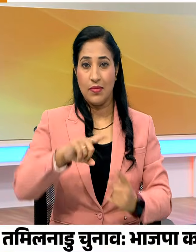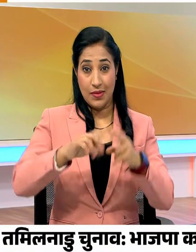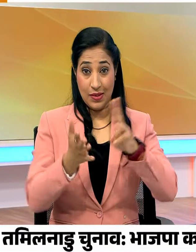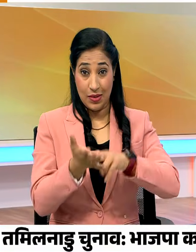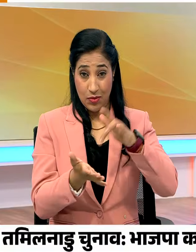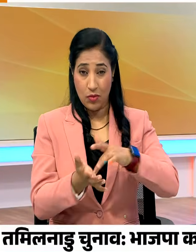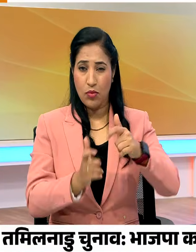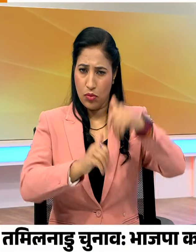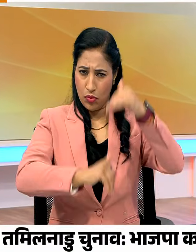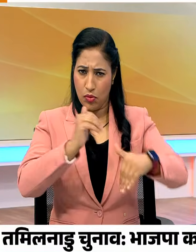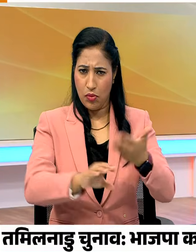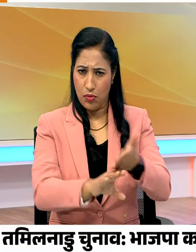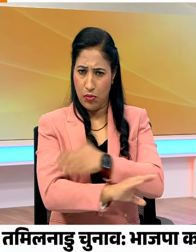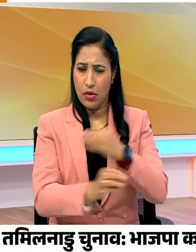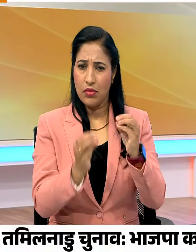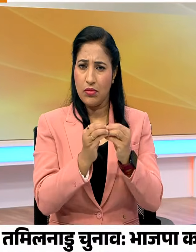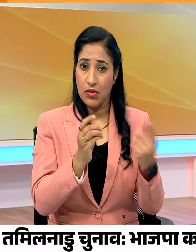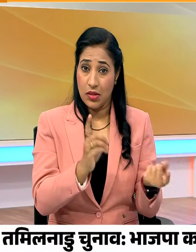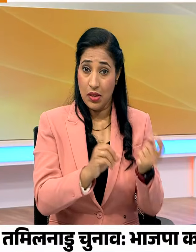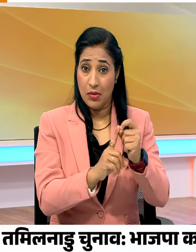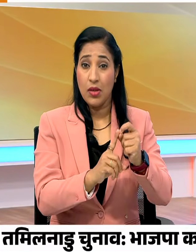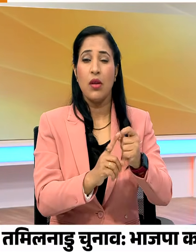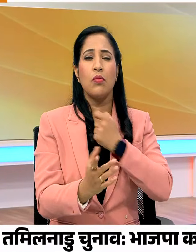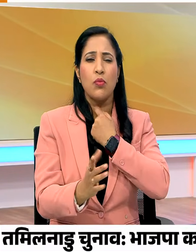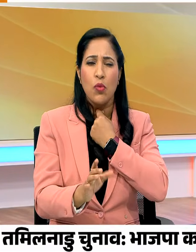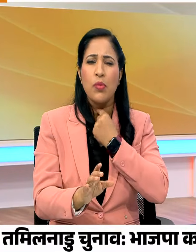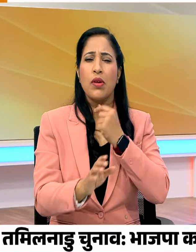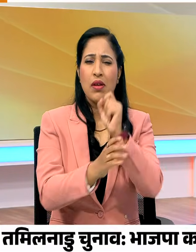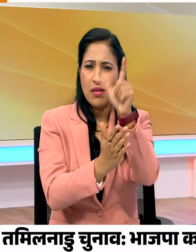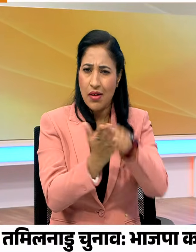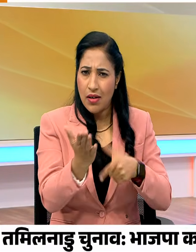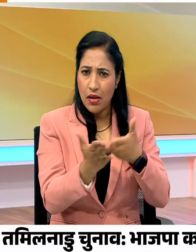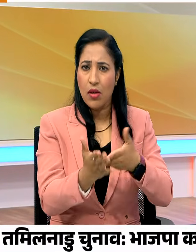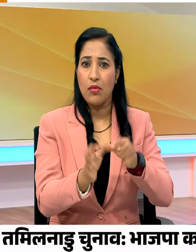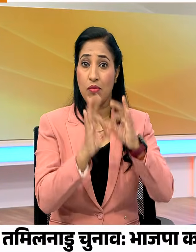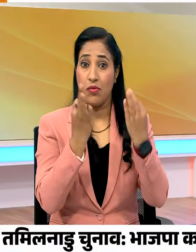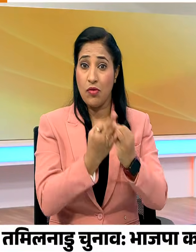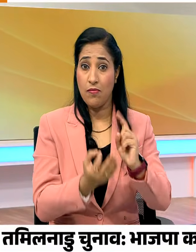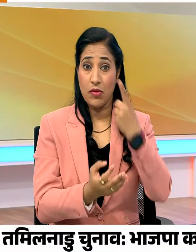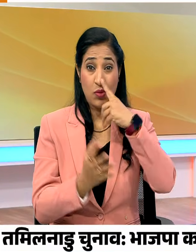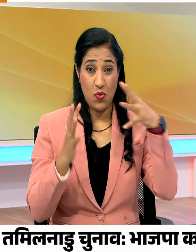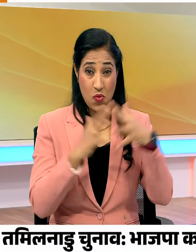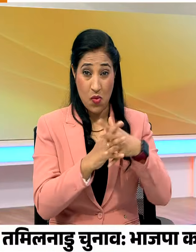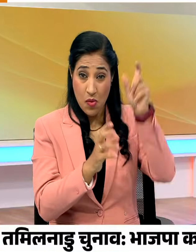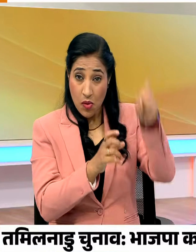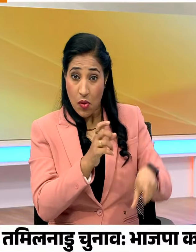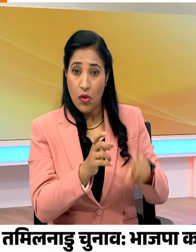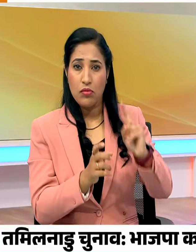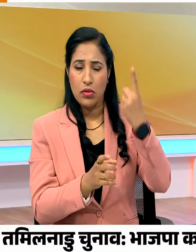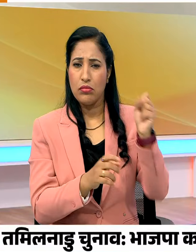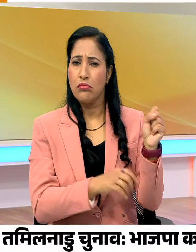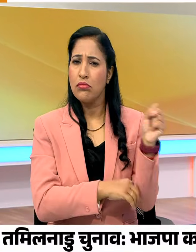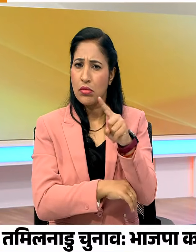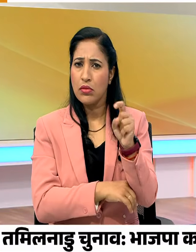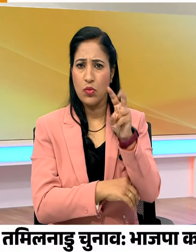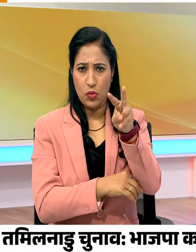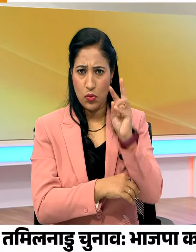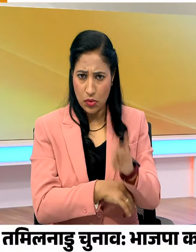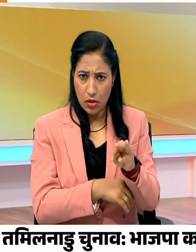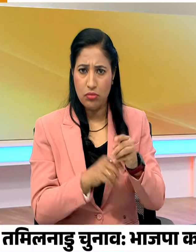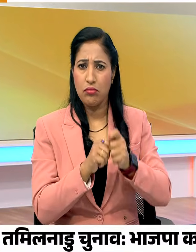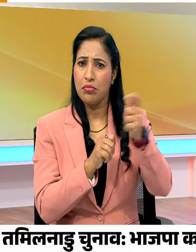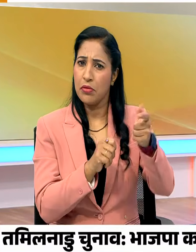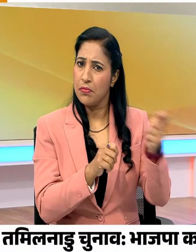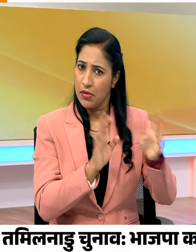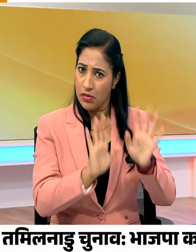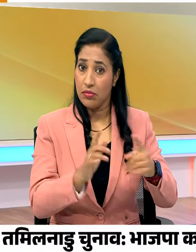तमिलनाडु चुनाव से पहले भाजपा का संकल्प पत्र जारी, परिवारों की पहली मुखिया को हर महीने 2000 देने की घोषणा। तमिलनाडु में 23